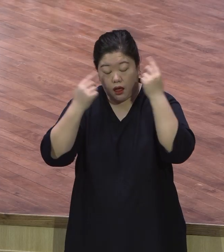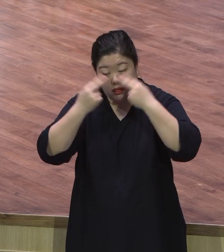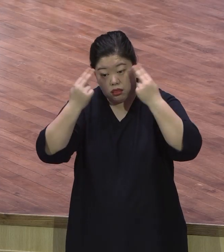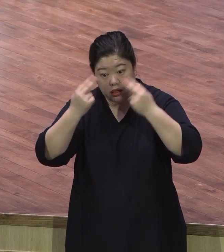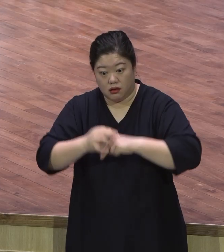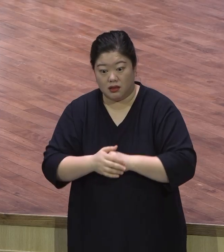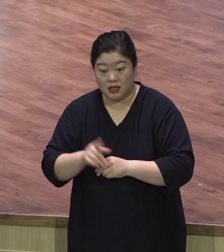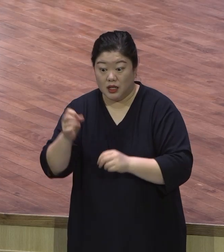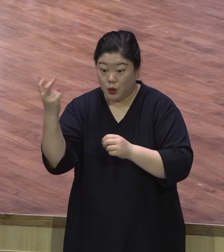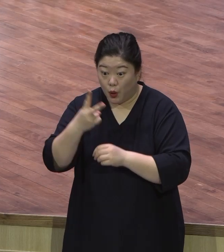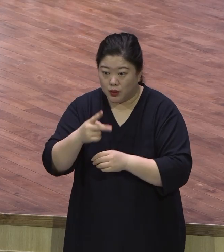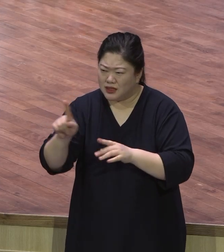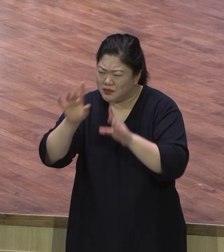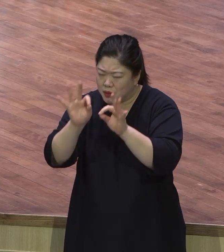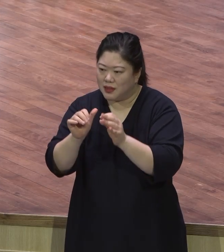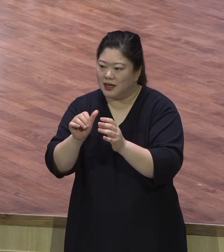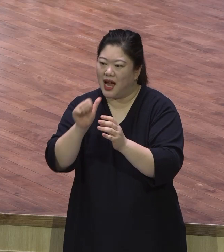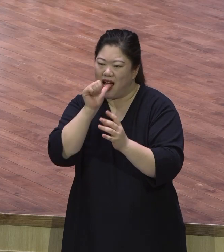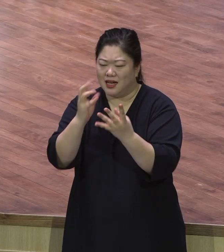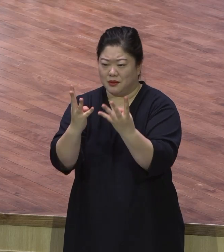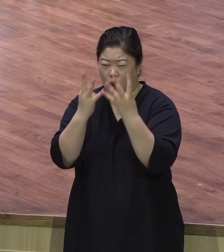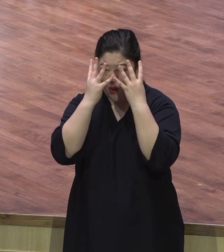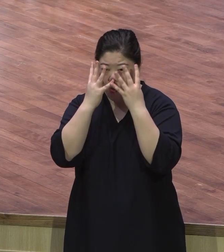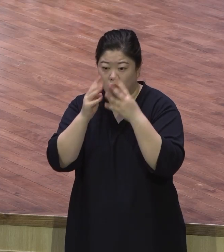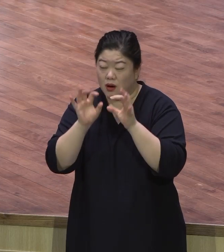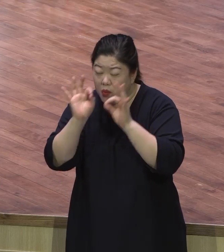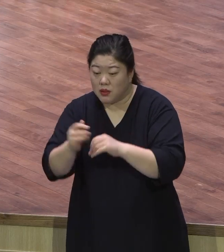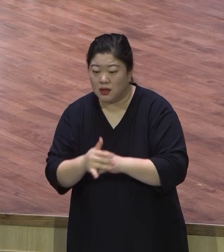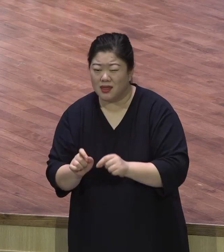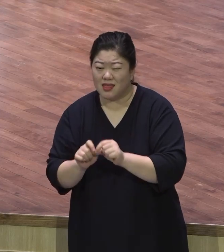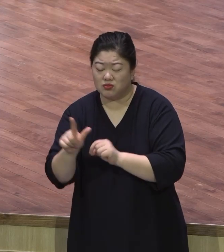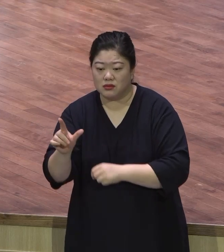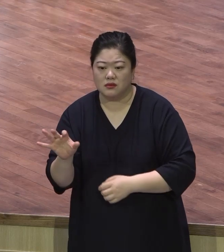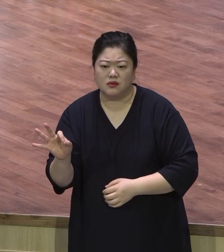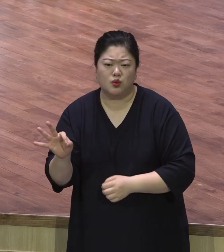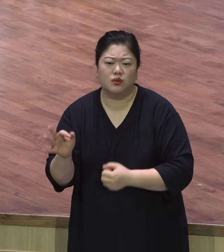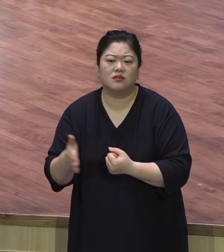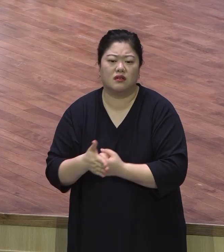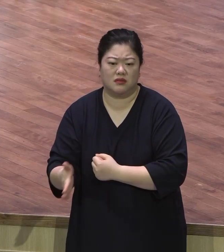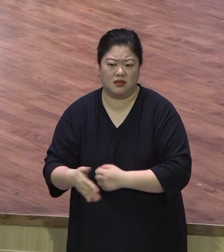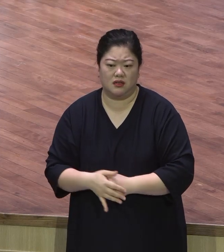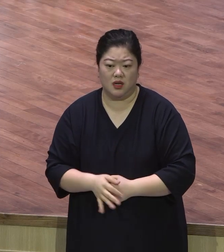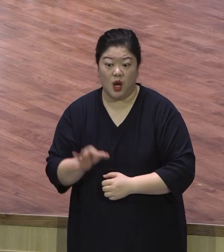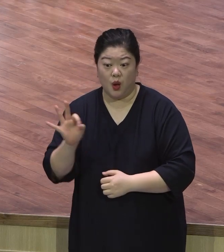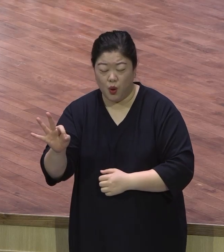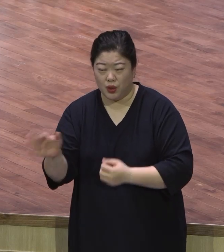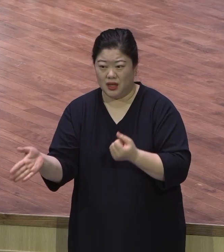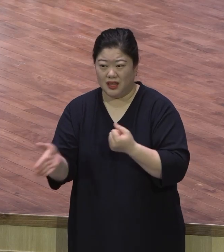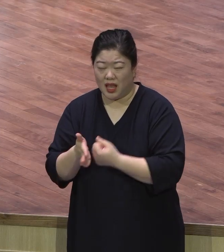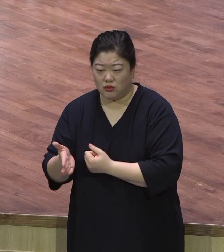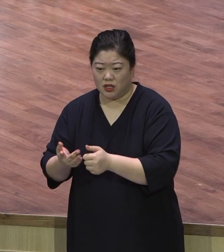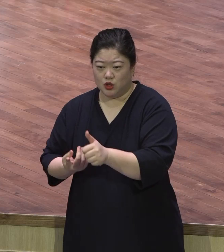다 돈 때문에 가죠 돈 돈을 어떻게 가 돈 뭐 정치인들 뭐 돈 돈 돈 돈 돈의